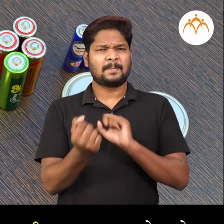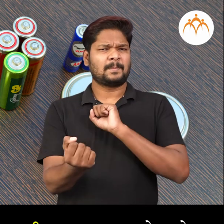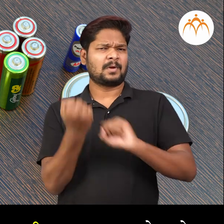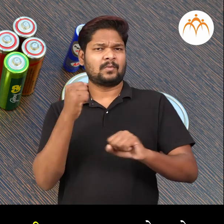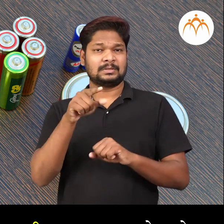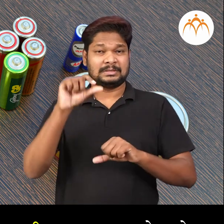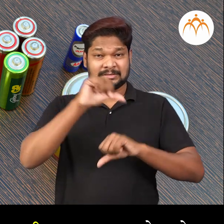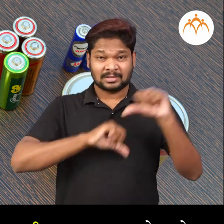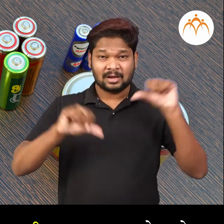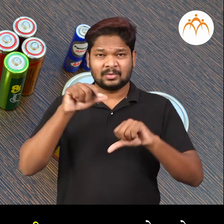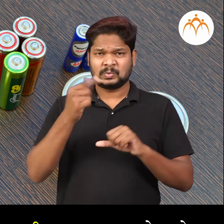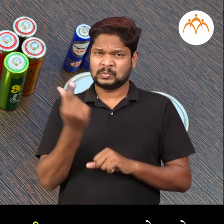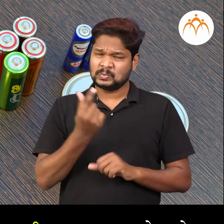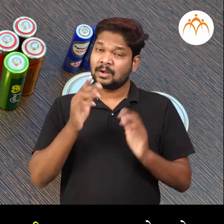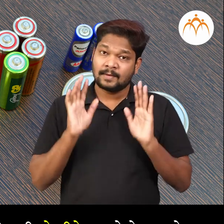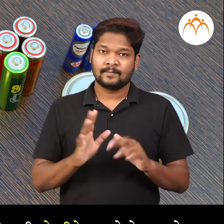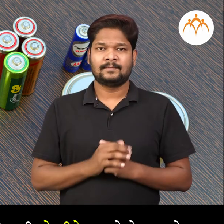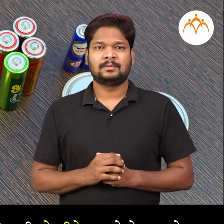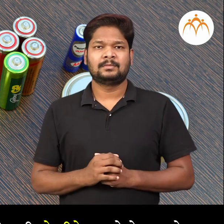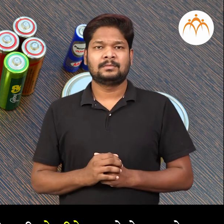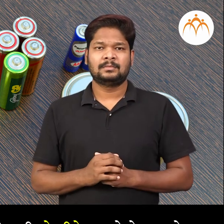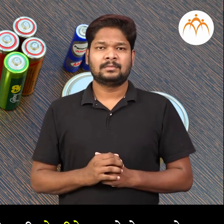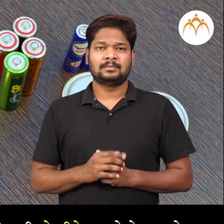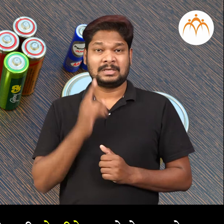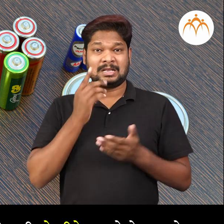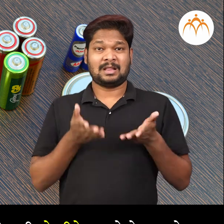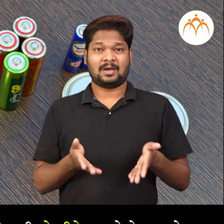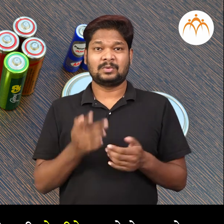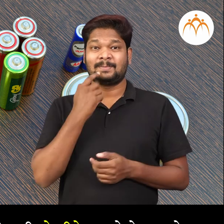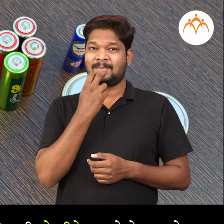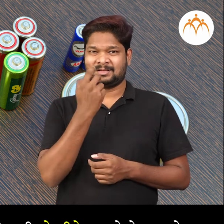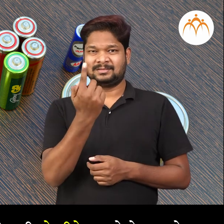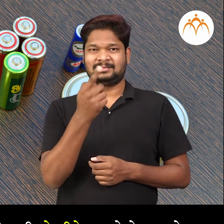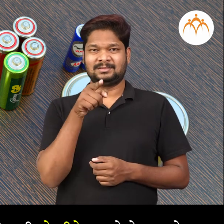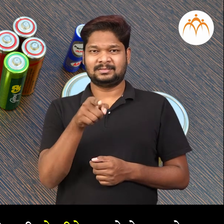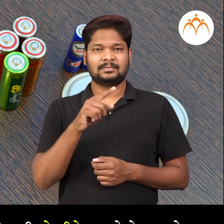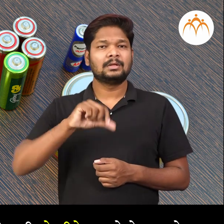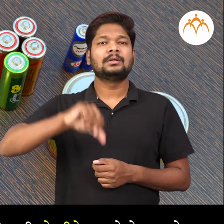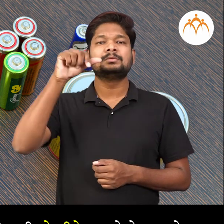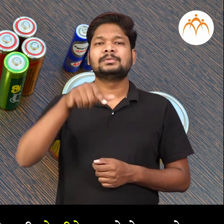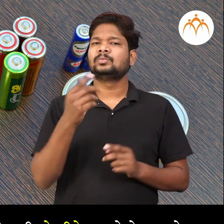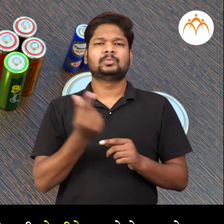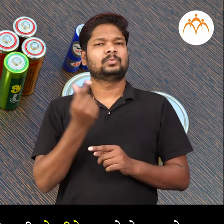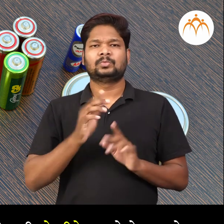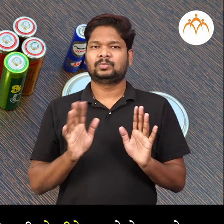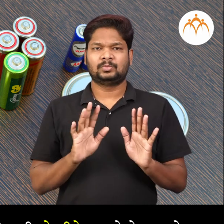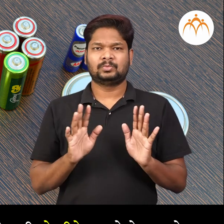मामला वापस ले लिया विद्रोह -